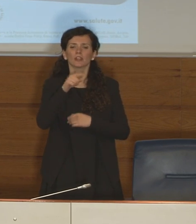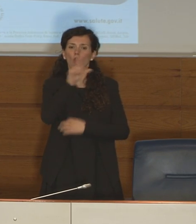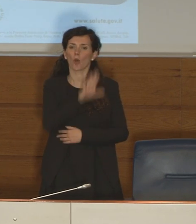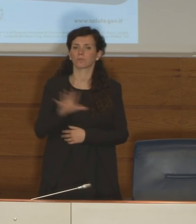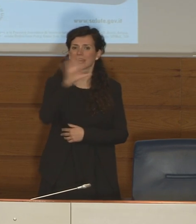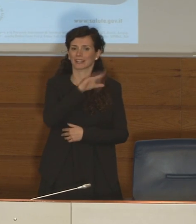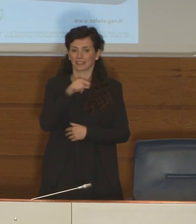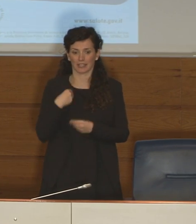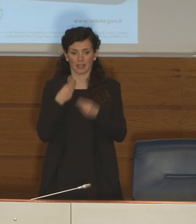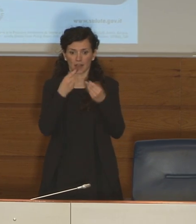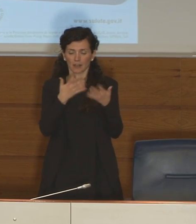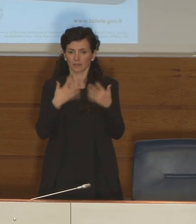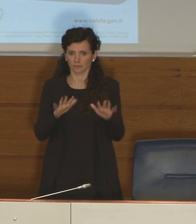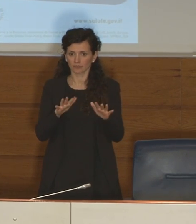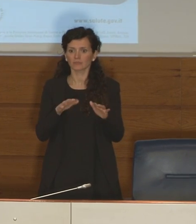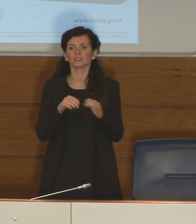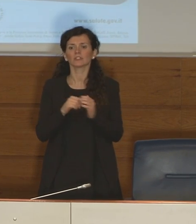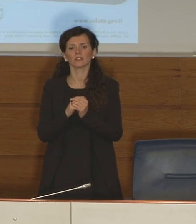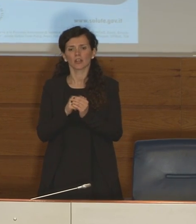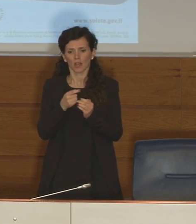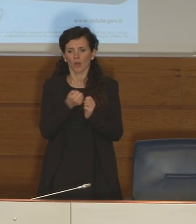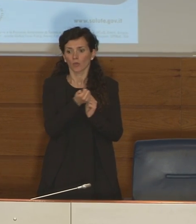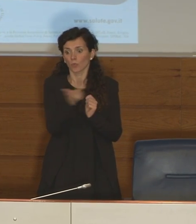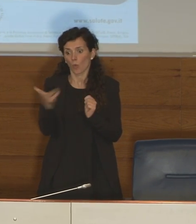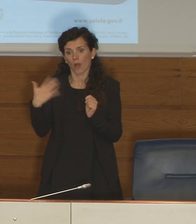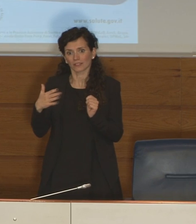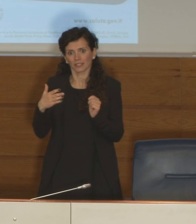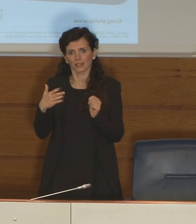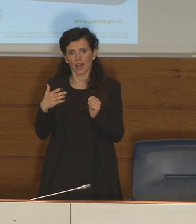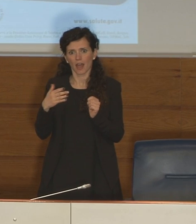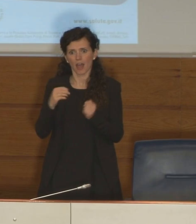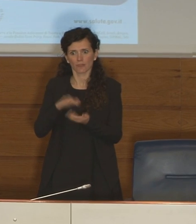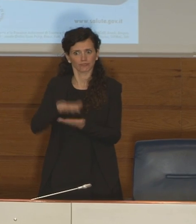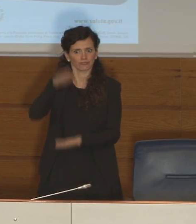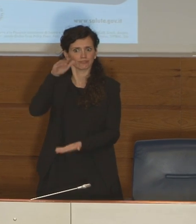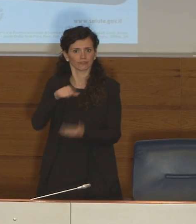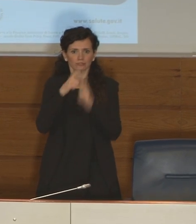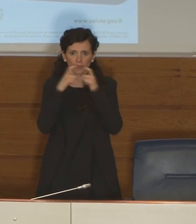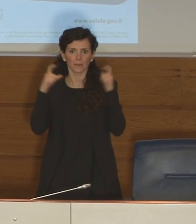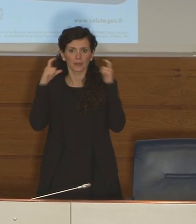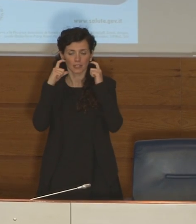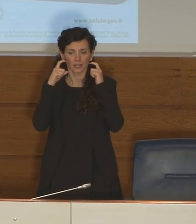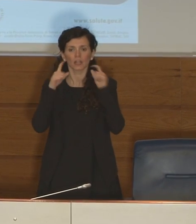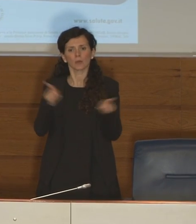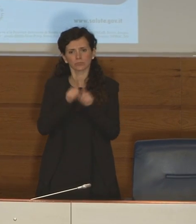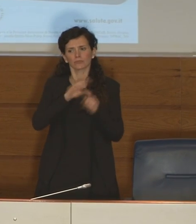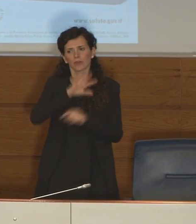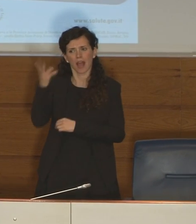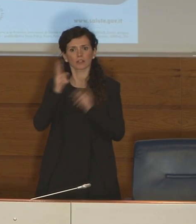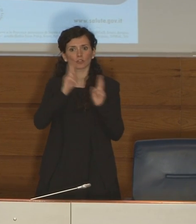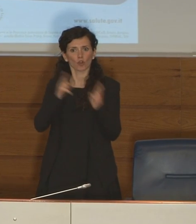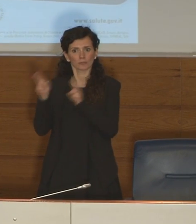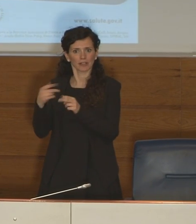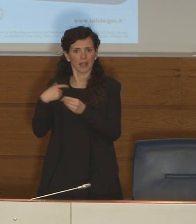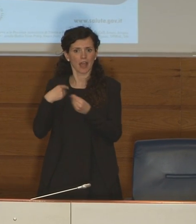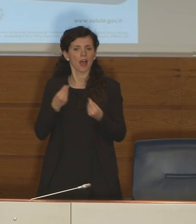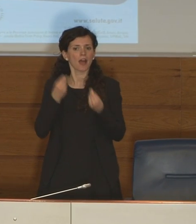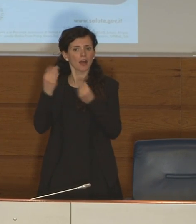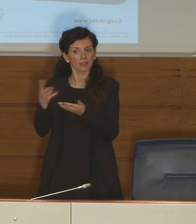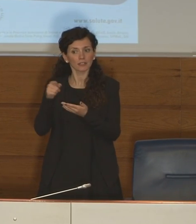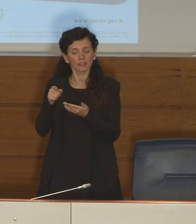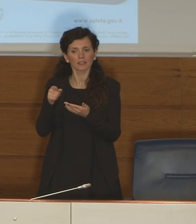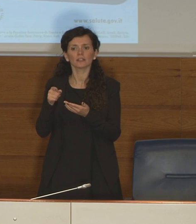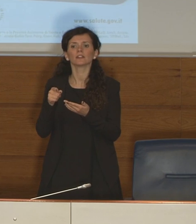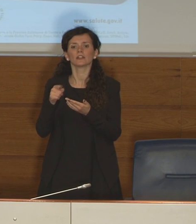quantità che noi abbiamo recuperato così delle quantità che hanno recuperato gli altri ospedali e in particolar modo che hanno a che ha